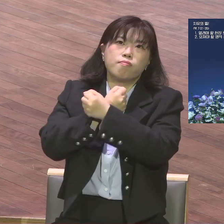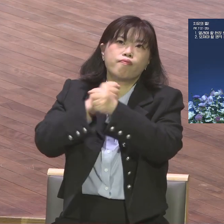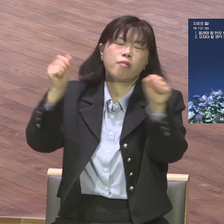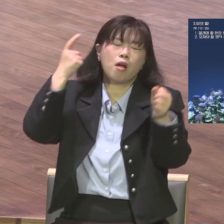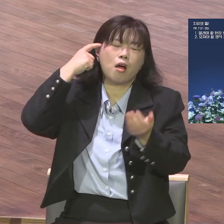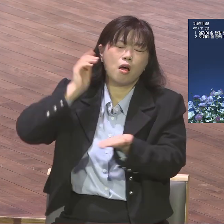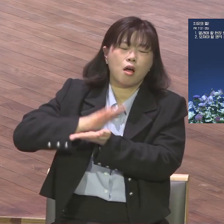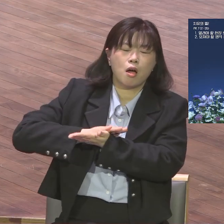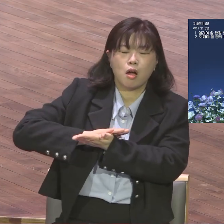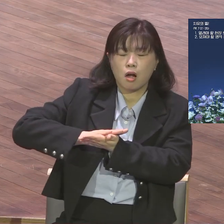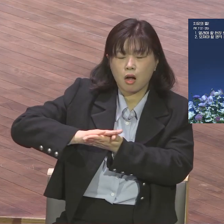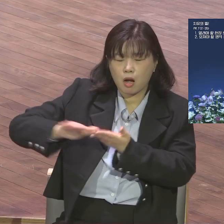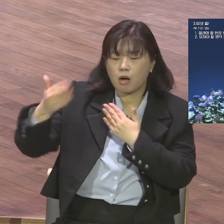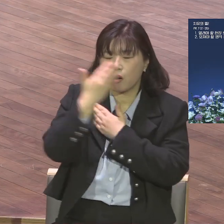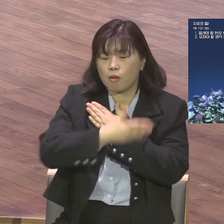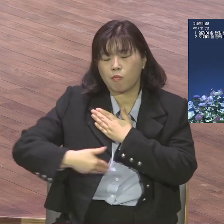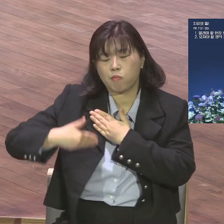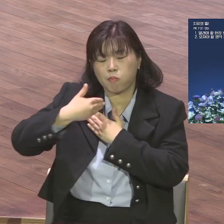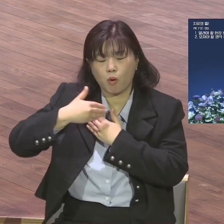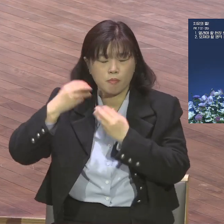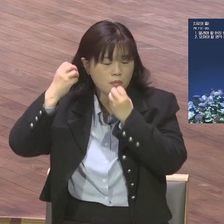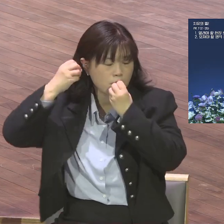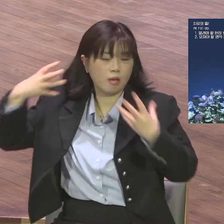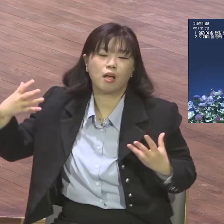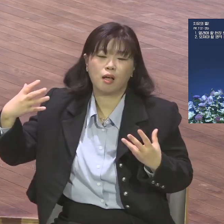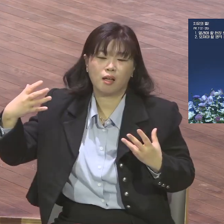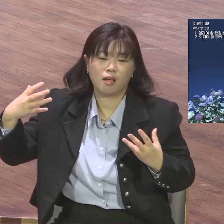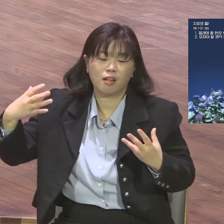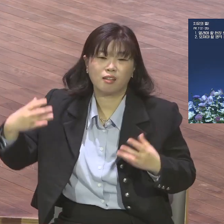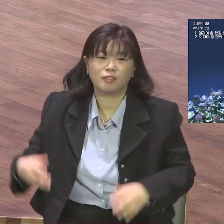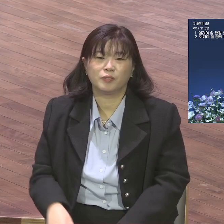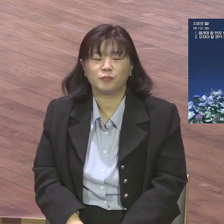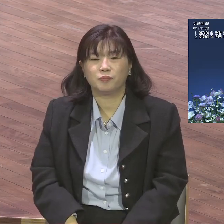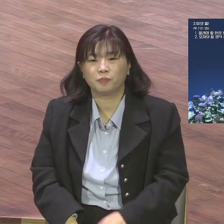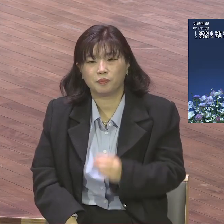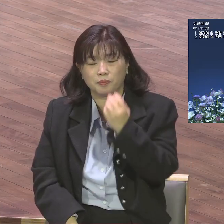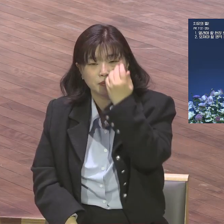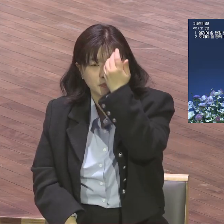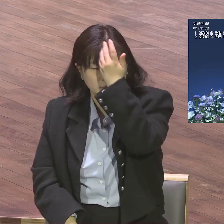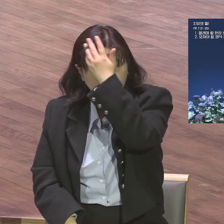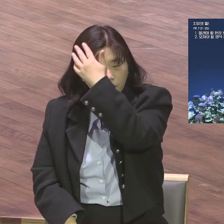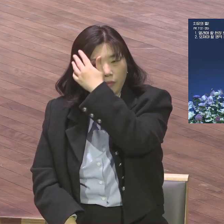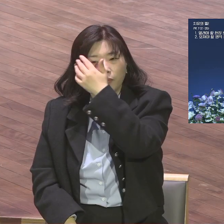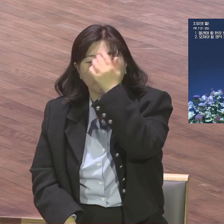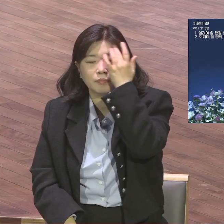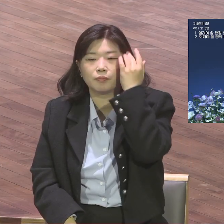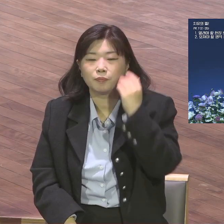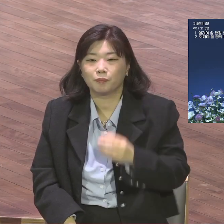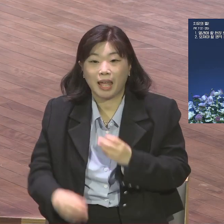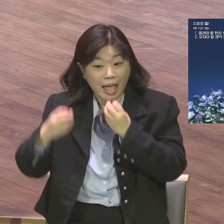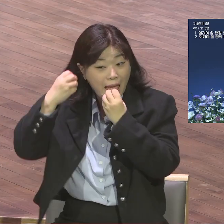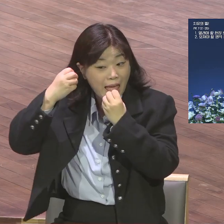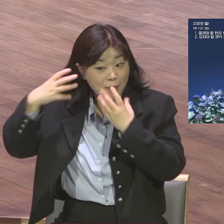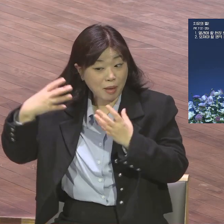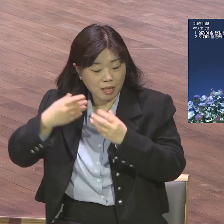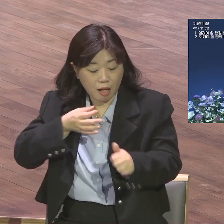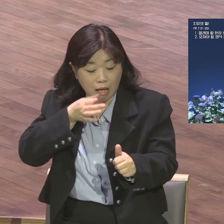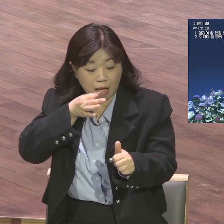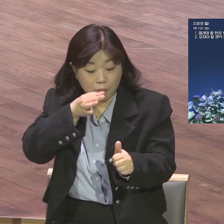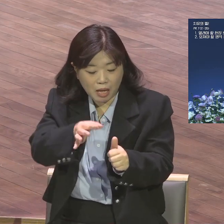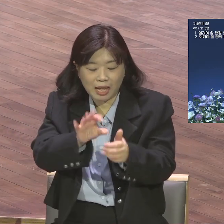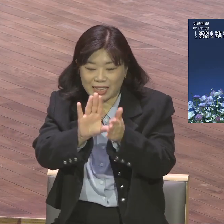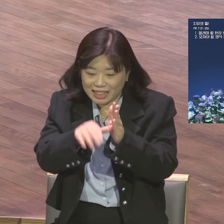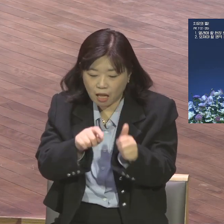마치자마자 놀라운 치유의 증거가 임했습니다. 이 사람의 다친 귀가 열리고 혀가 풀려서